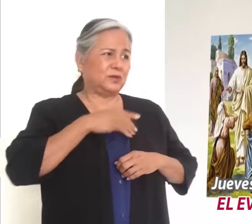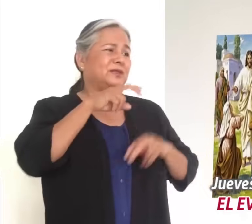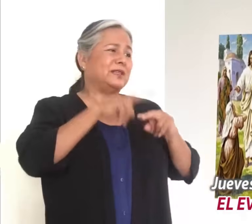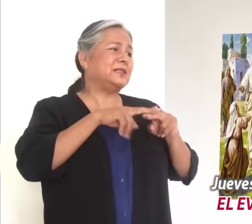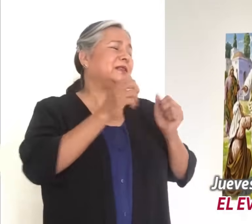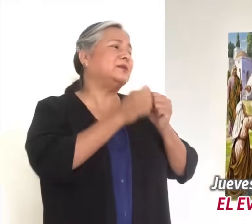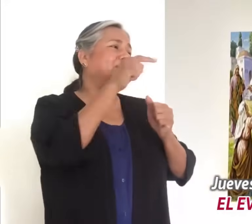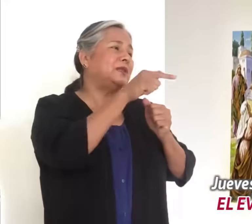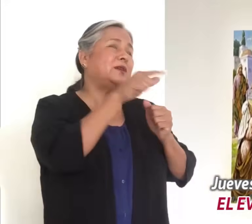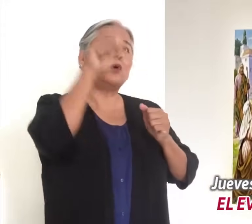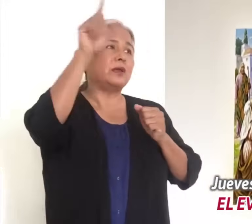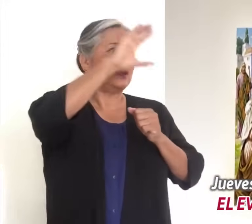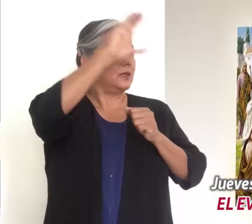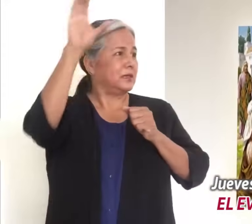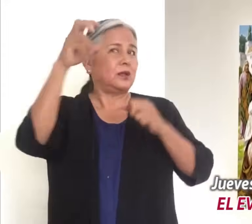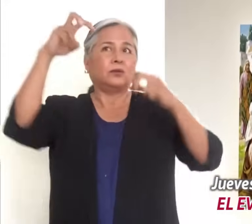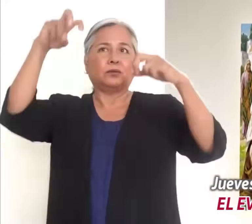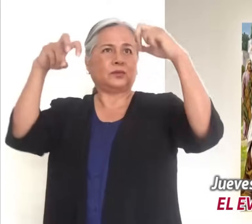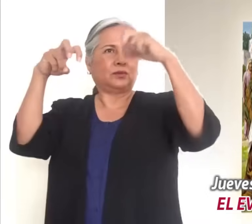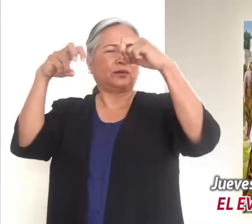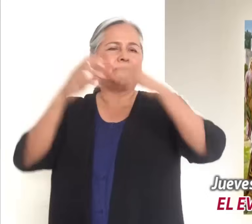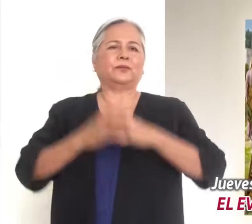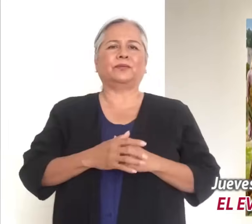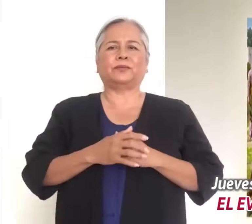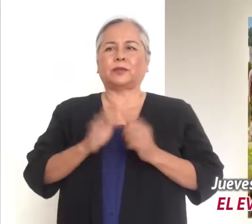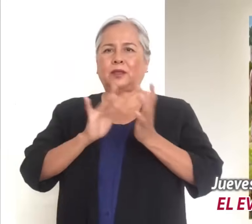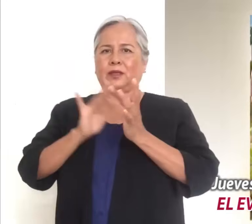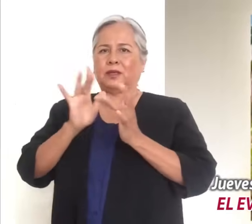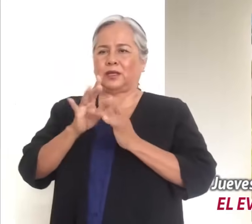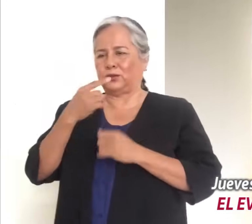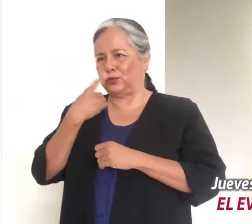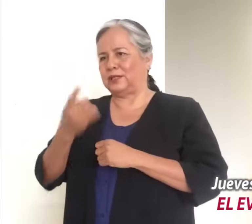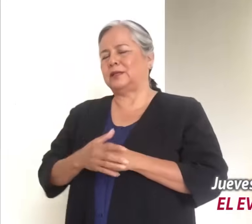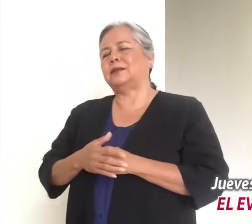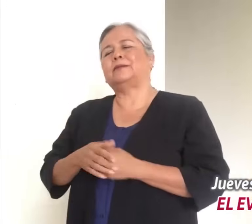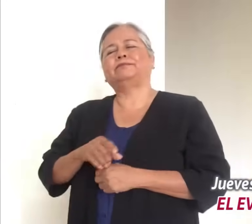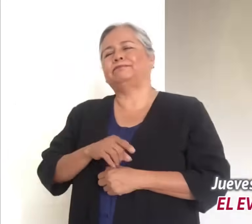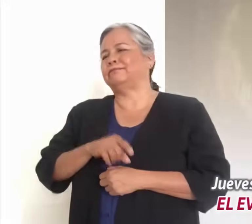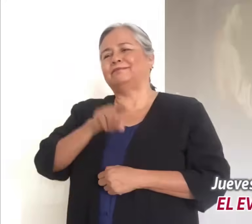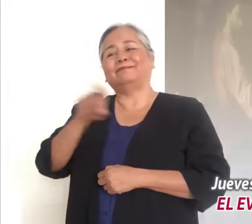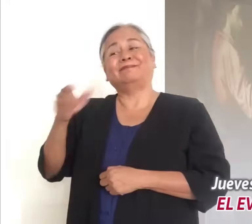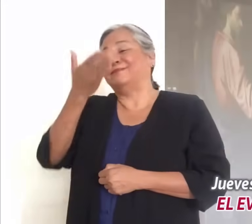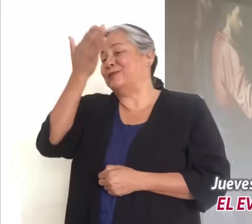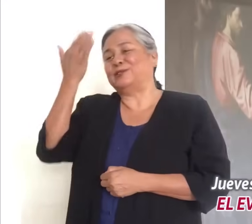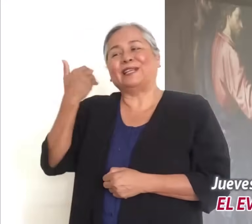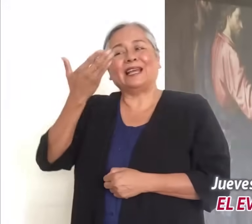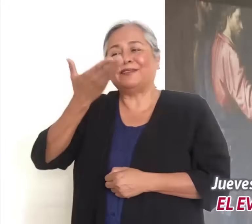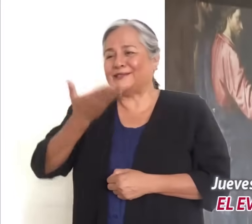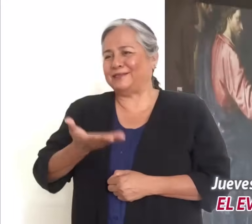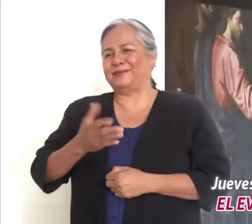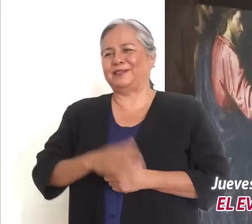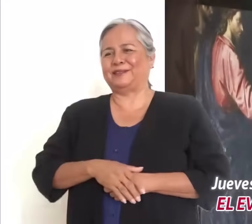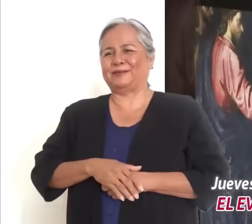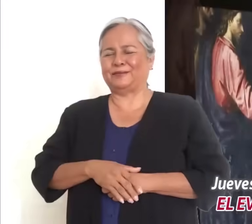concédeme que estos dos hijos míos se sienten uno a tu derecha y el otro a tu izquierda, en tu reino. Pero Jesús replicó,